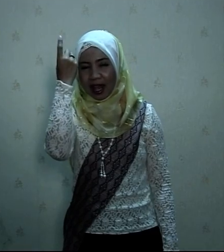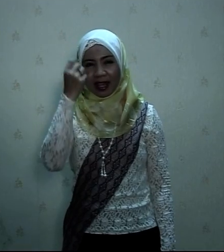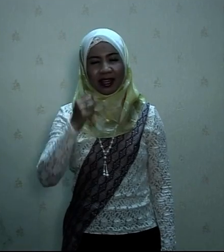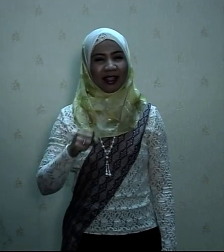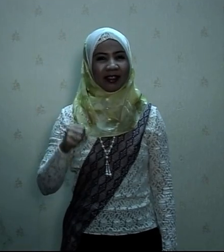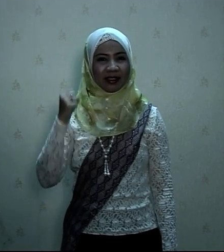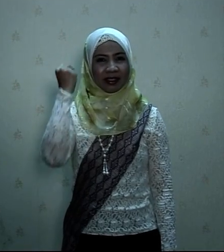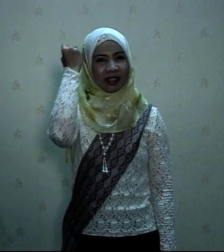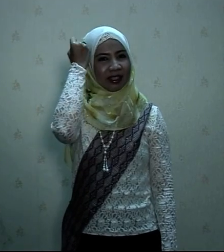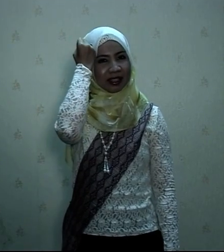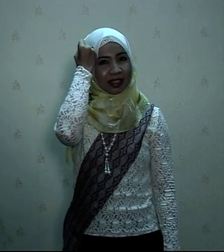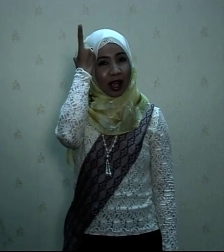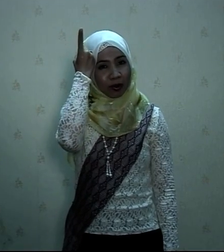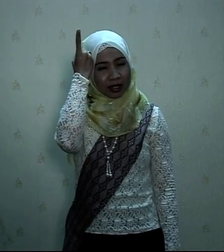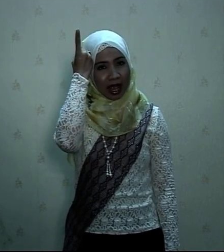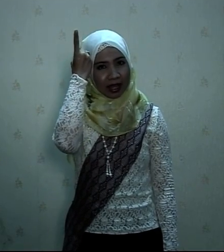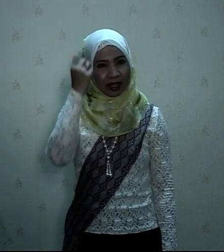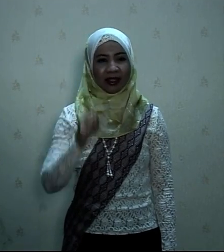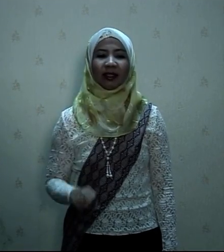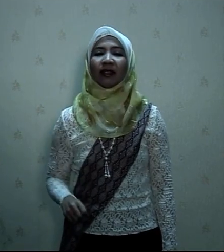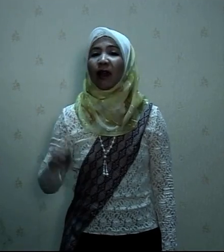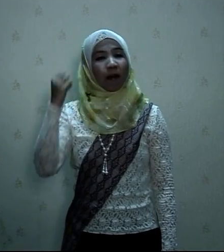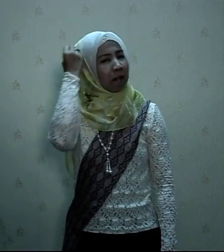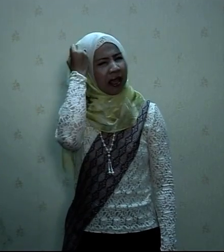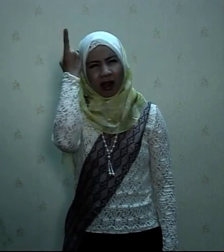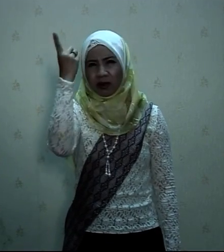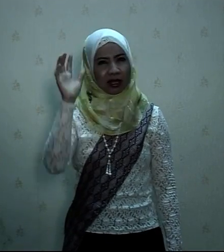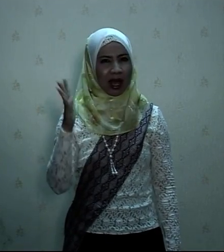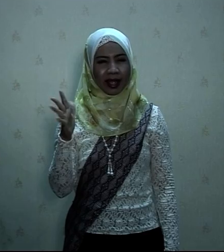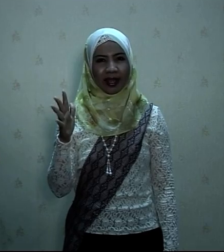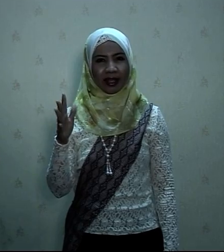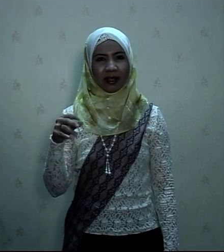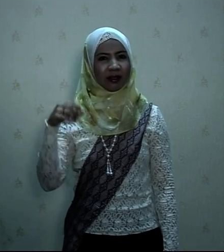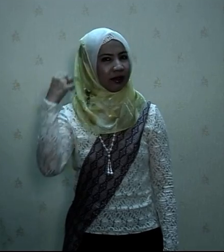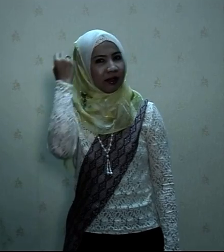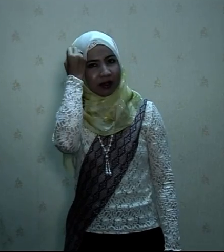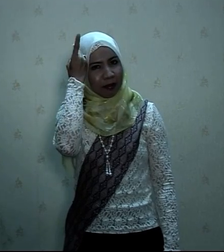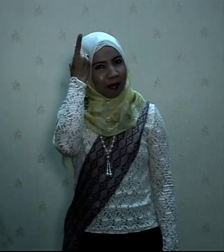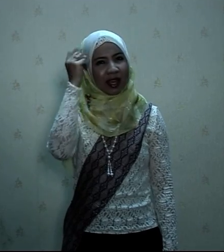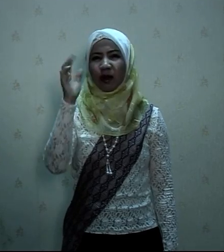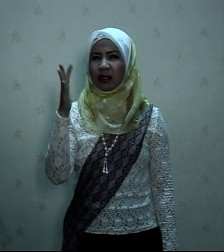ใจเข้าใจไม่เข้าใจไม่เข้าใจ